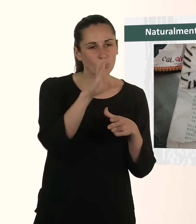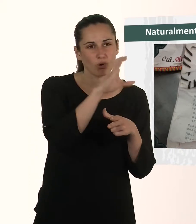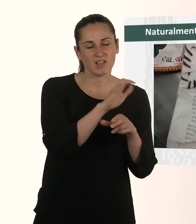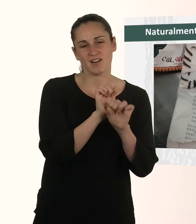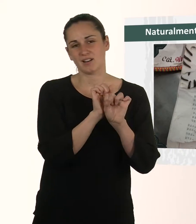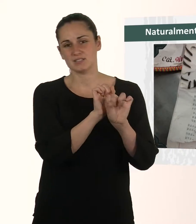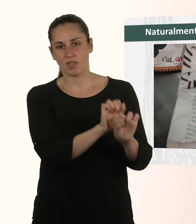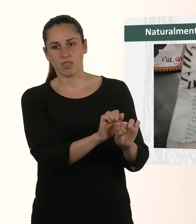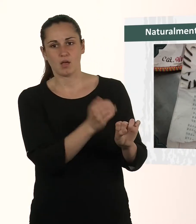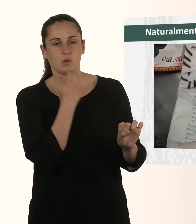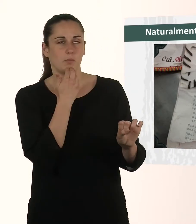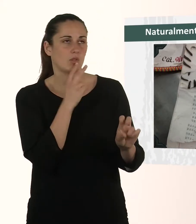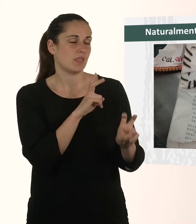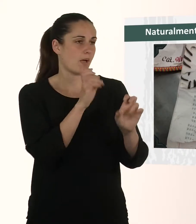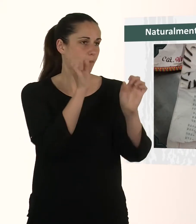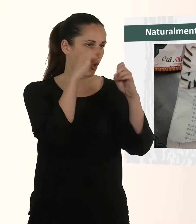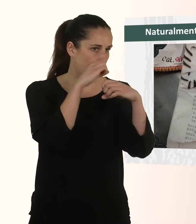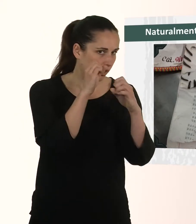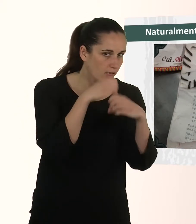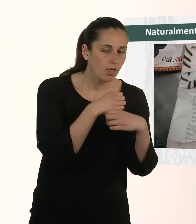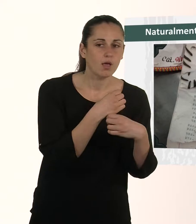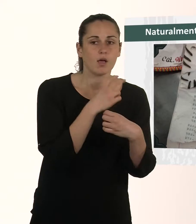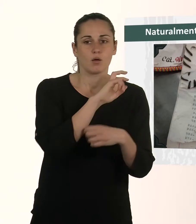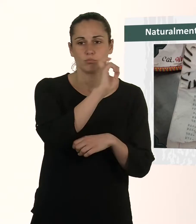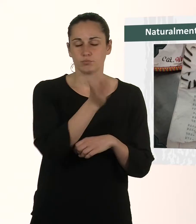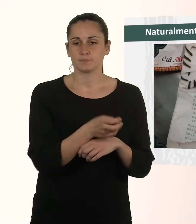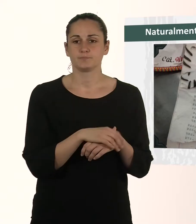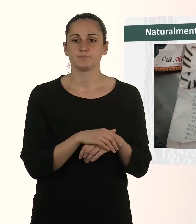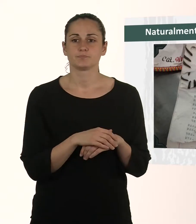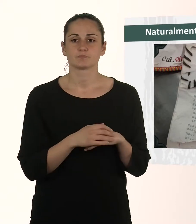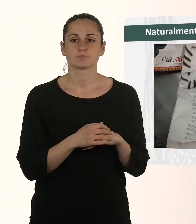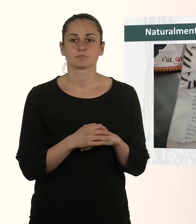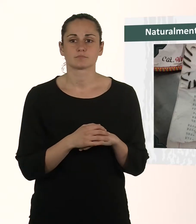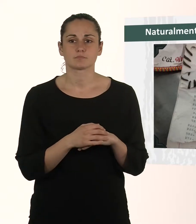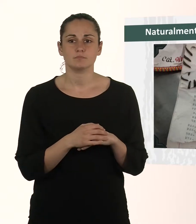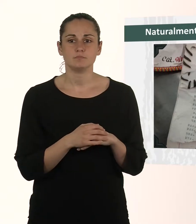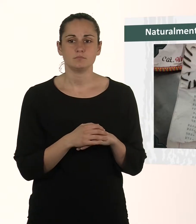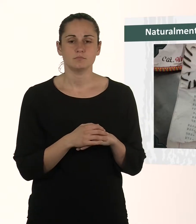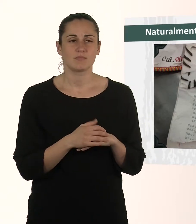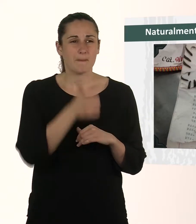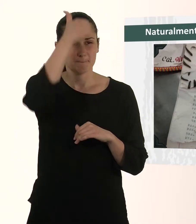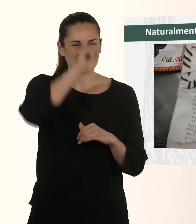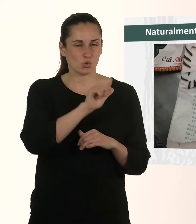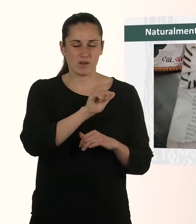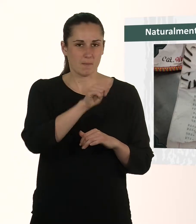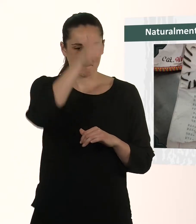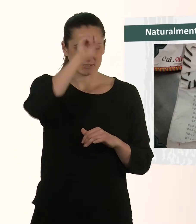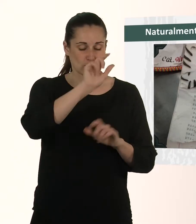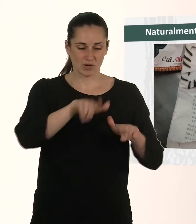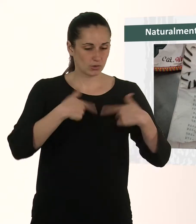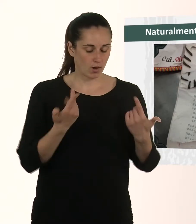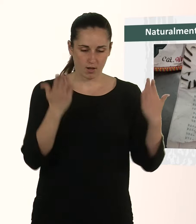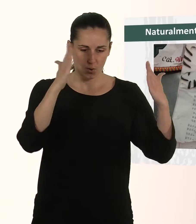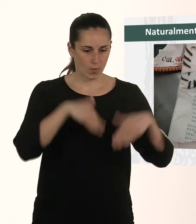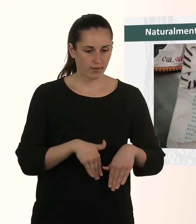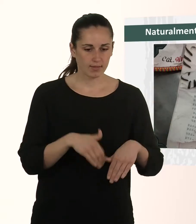esencias biológicas o de cualquier otro tipo. No hay nada intrínsecamente masculino, nada en la naturaleza de los